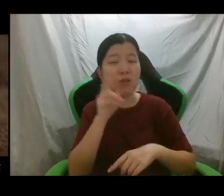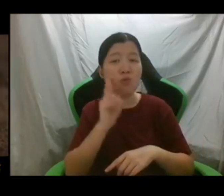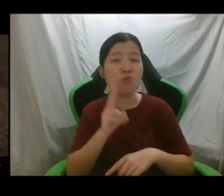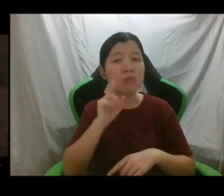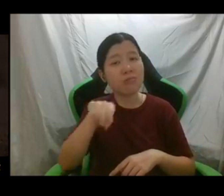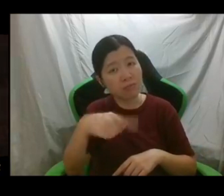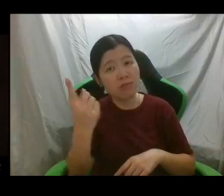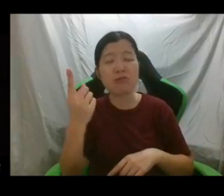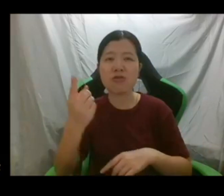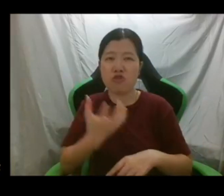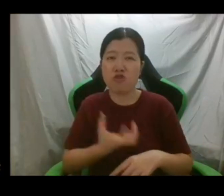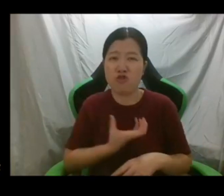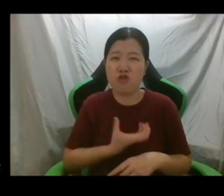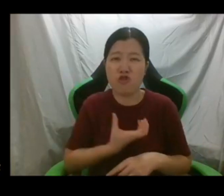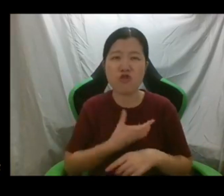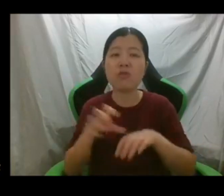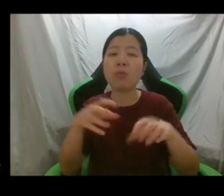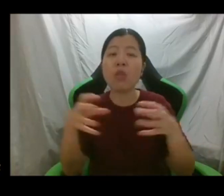兇悍嘅小型獵食動物